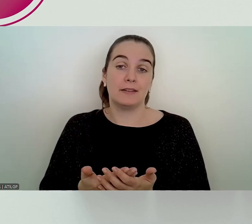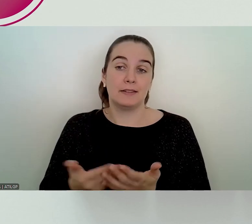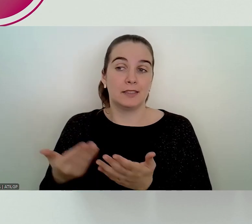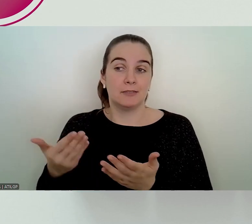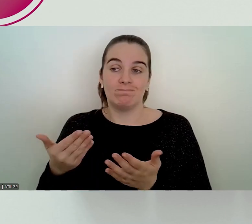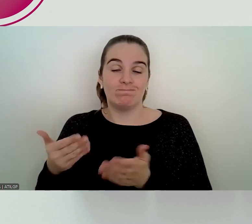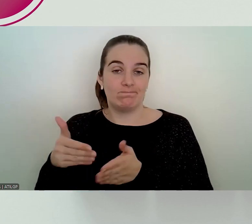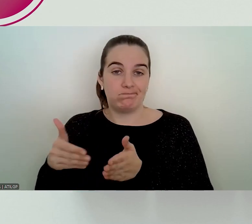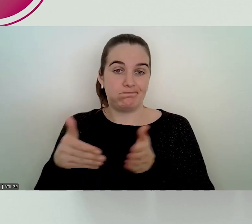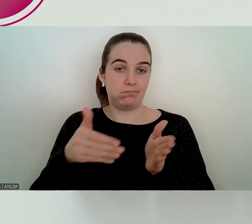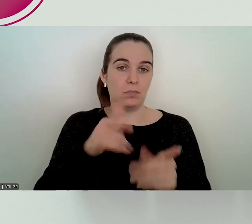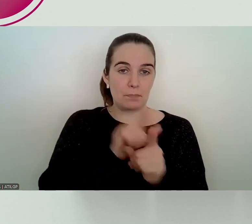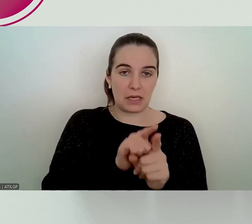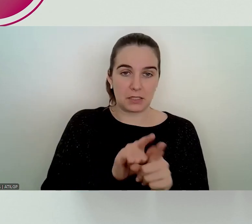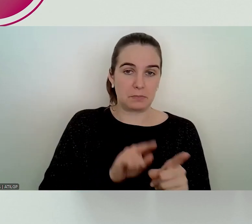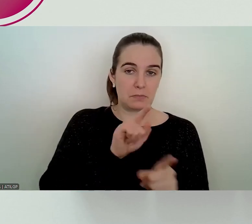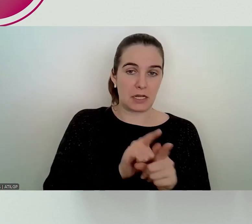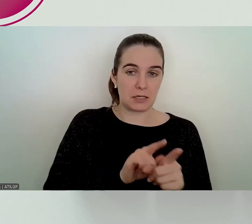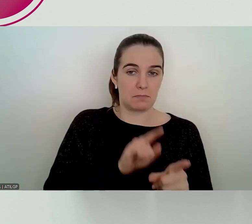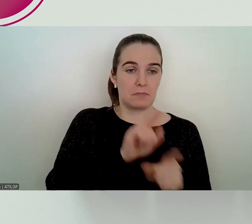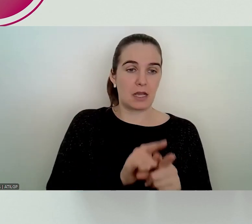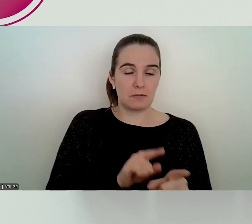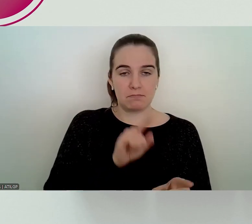orientados para a preservação